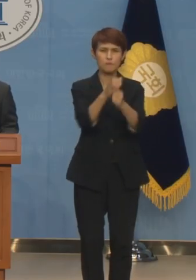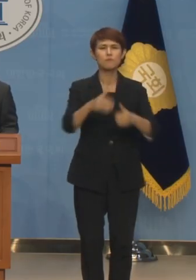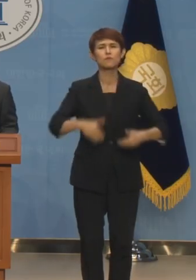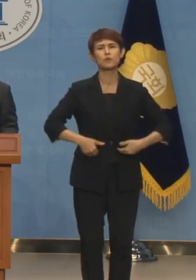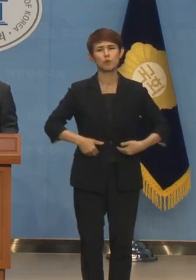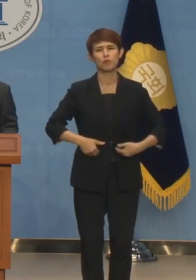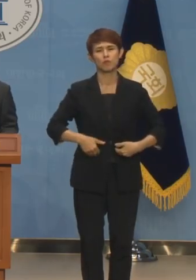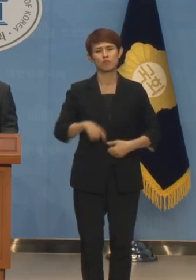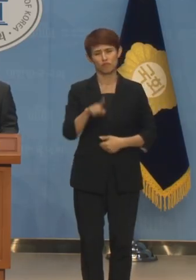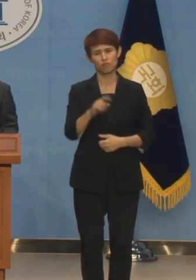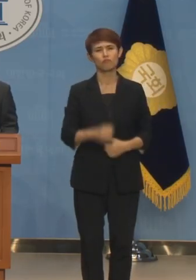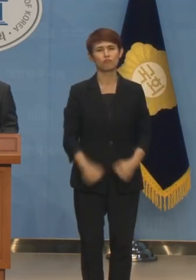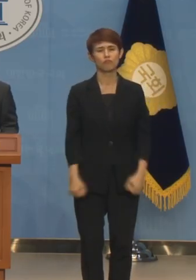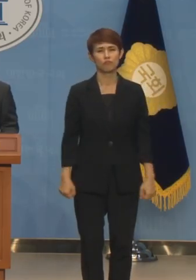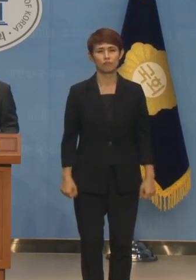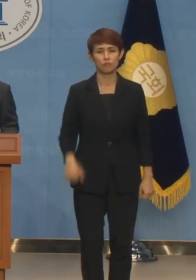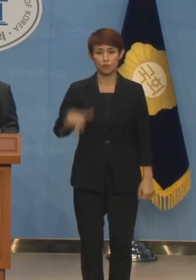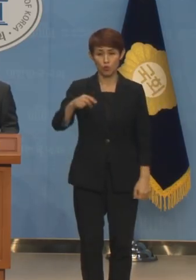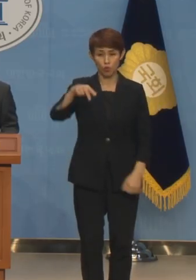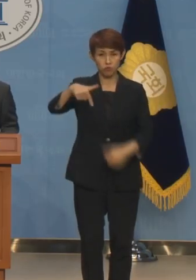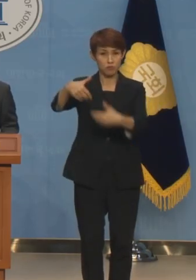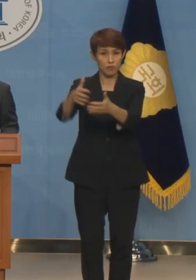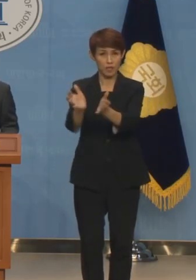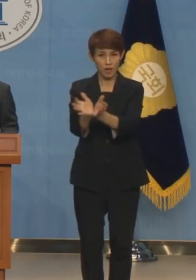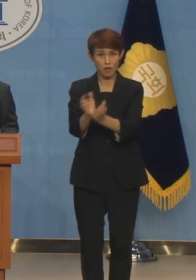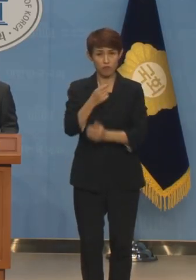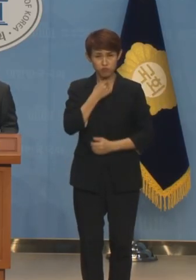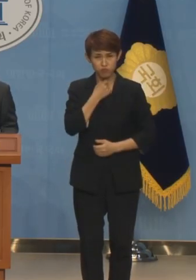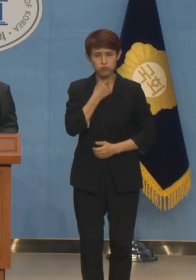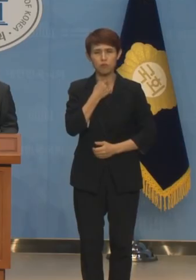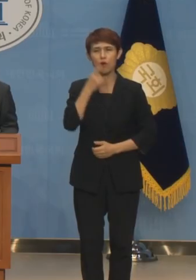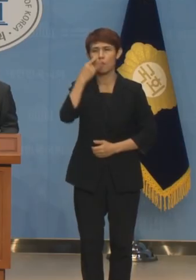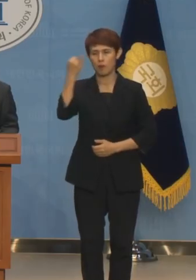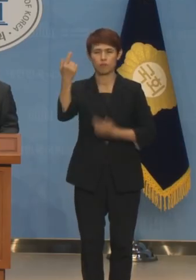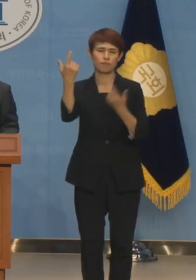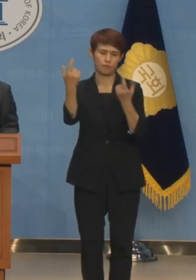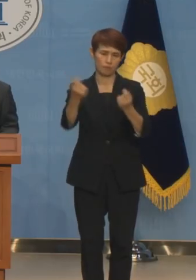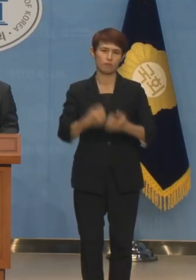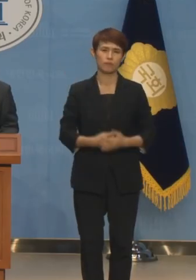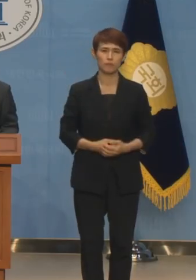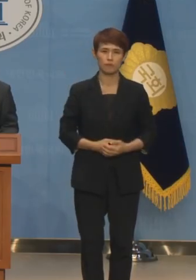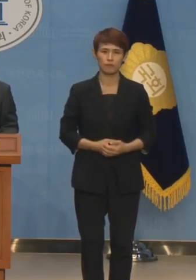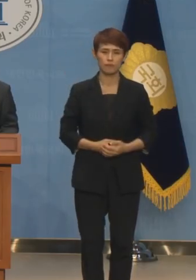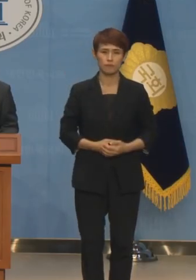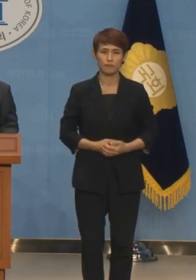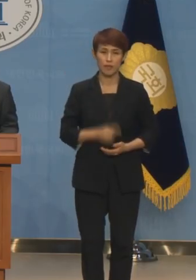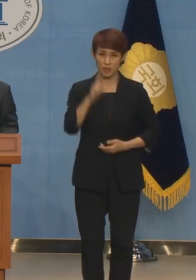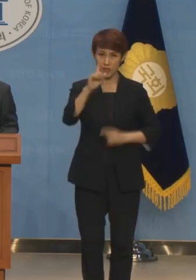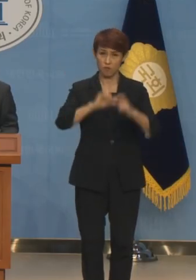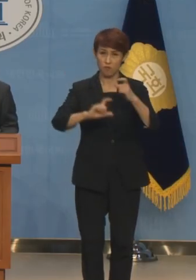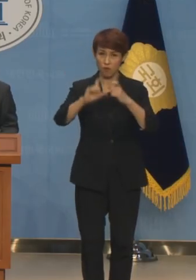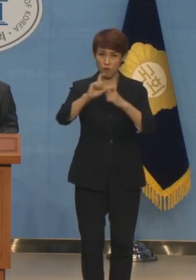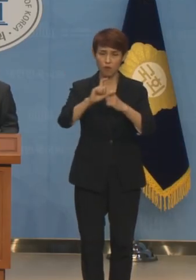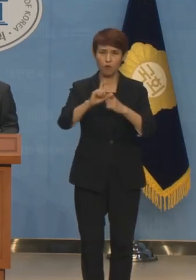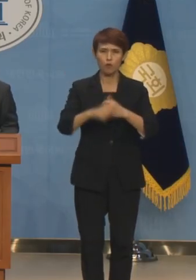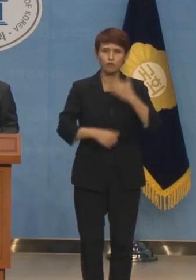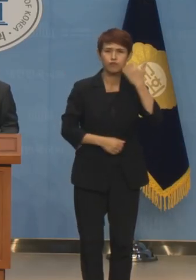한다. 조국 혁신당의 바람도 같습니다. 하나 더 얹자면